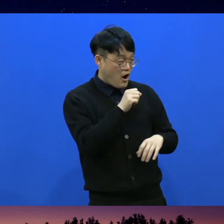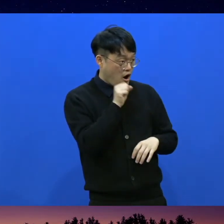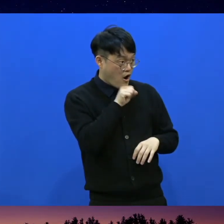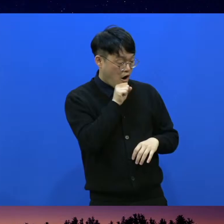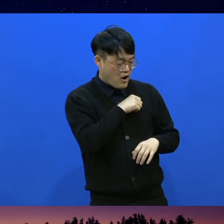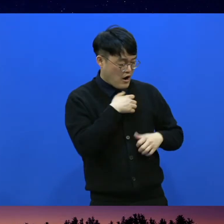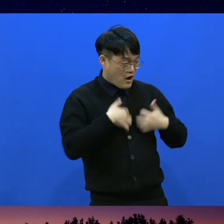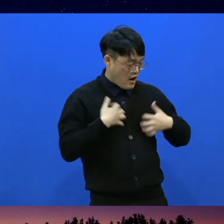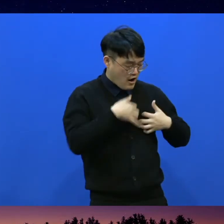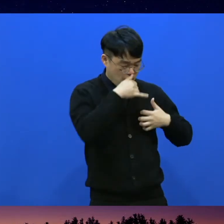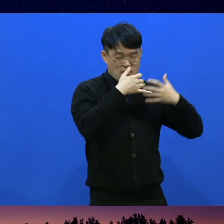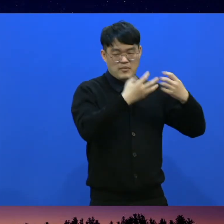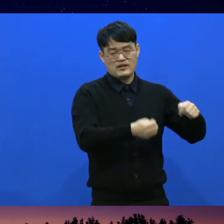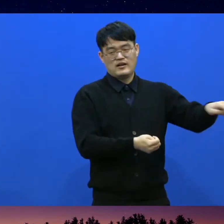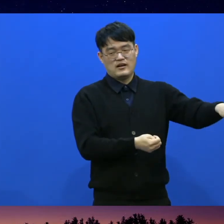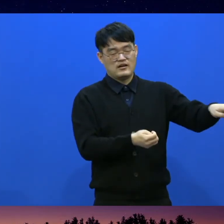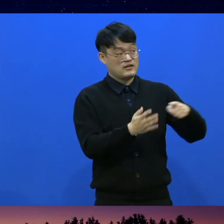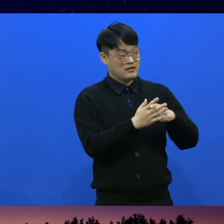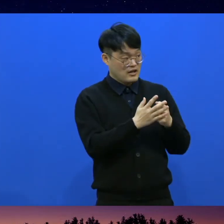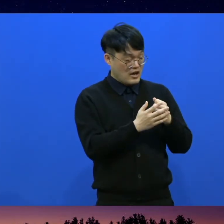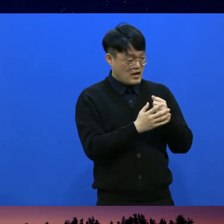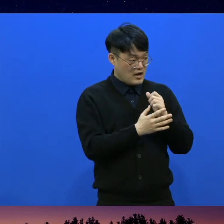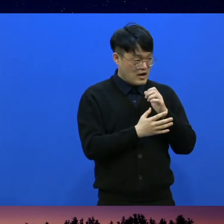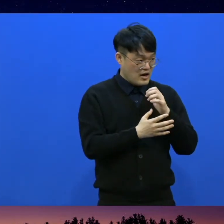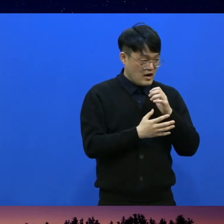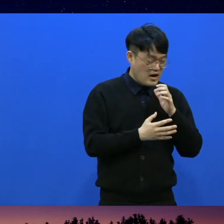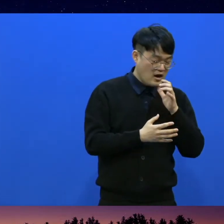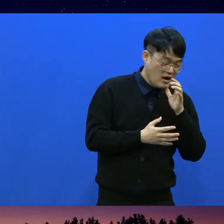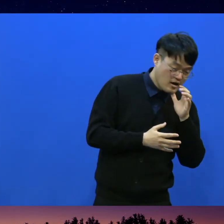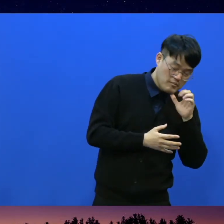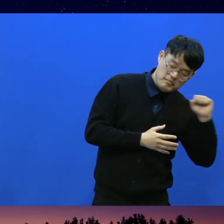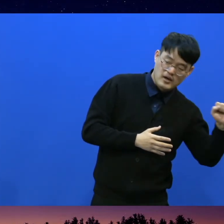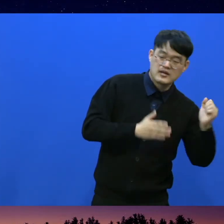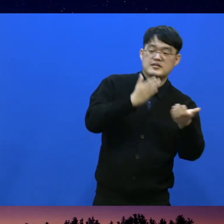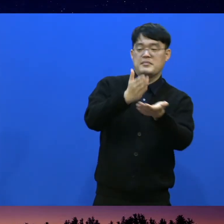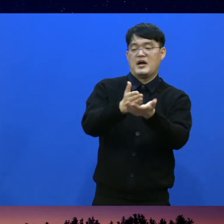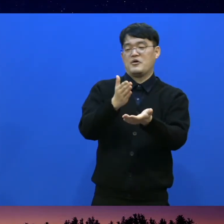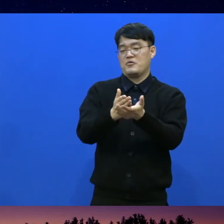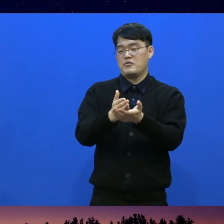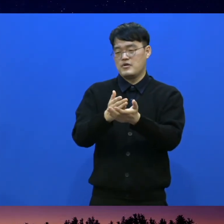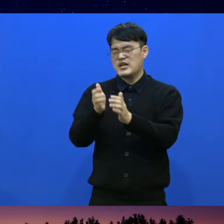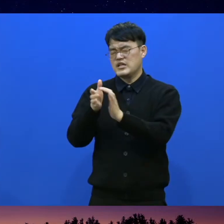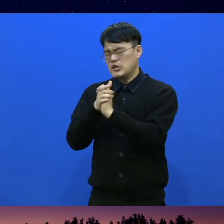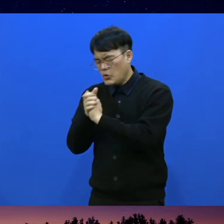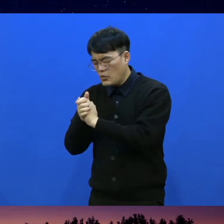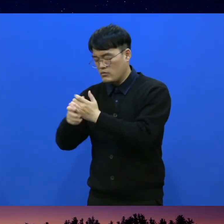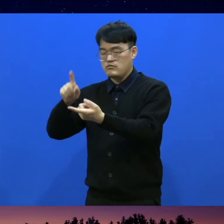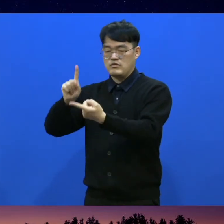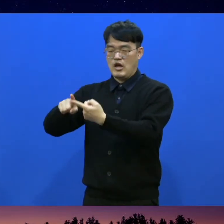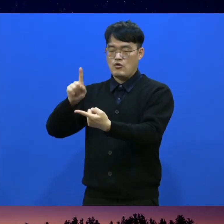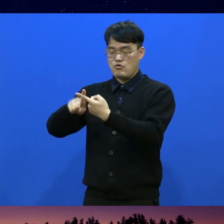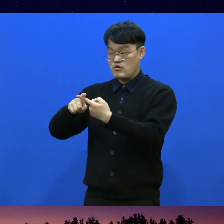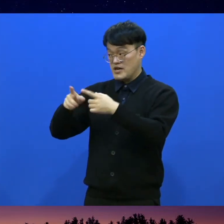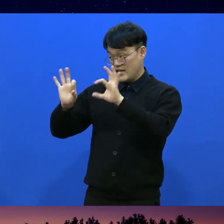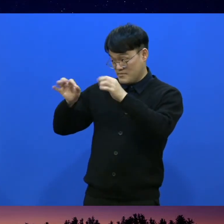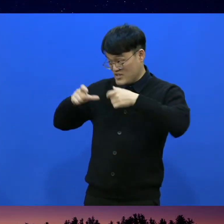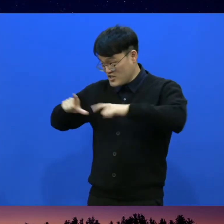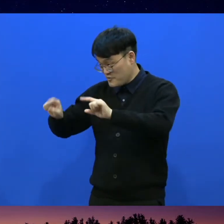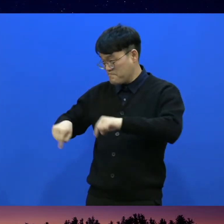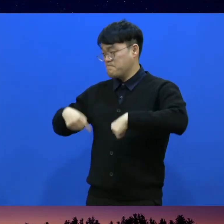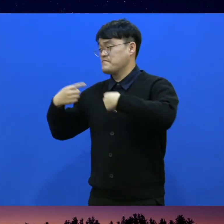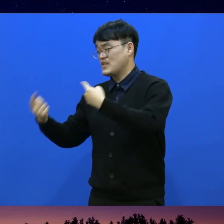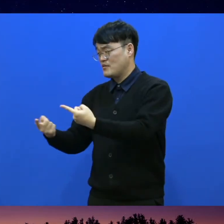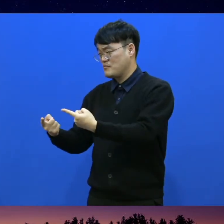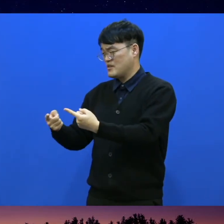거예요. 그래서 이제 기도도 하면 기도를 해야 되고 이 검찰이 살아나야 돼. 그래서 오면 불을 받고